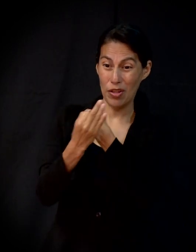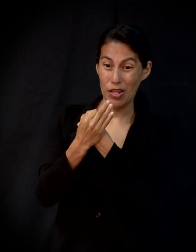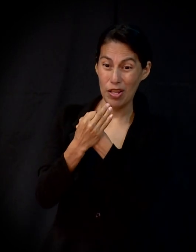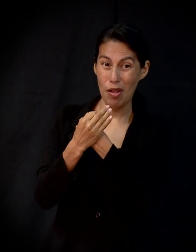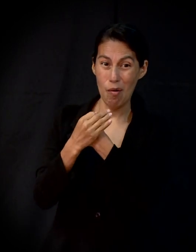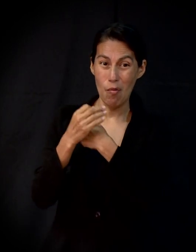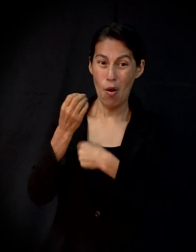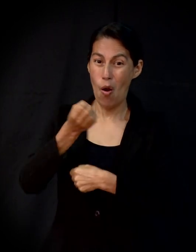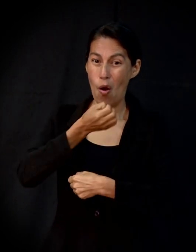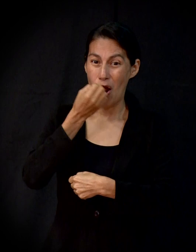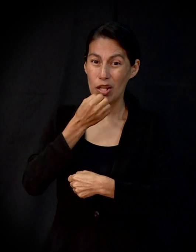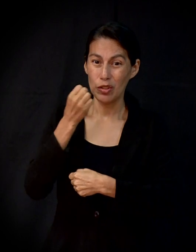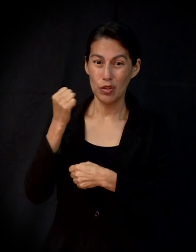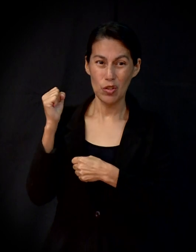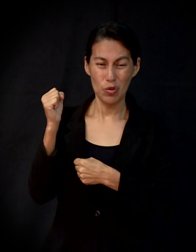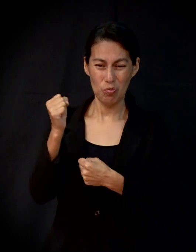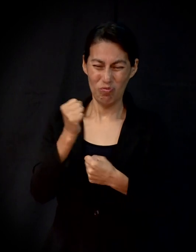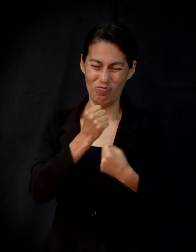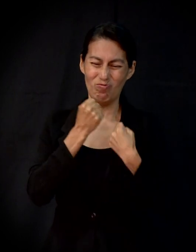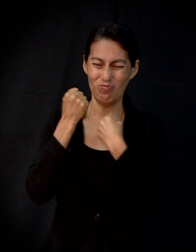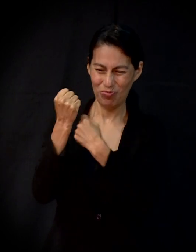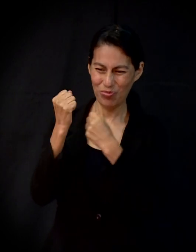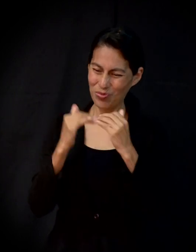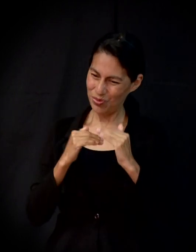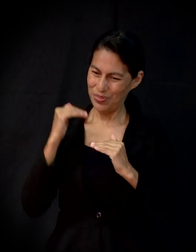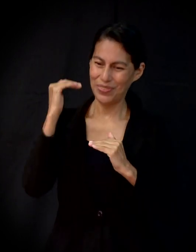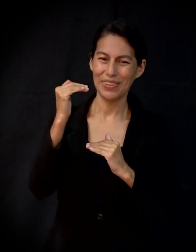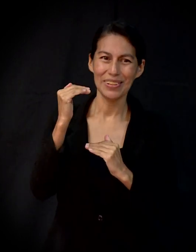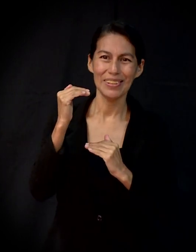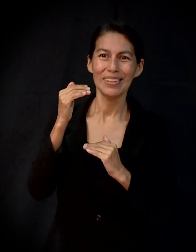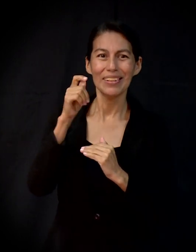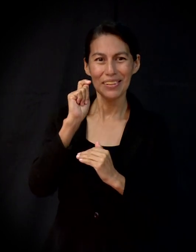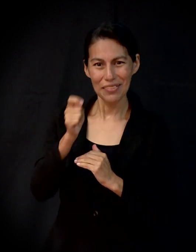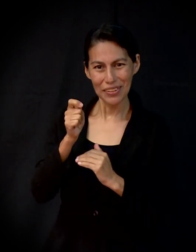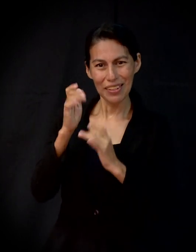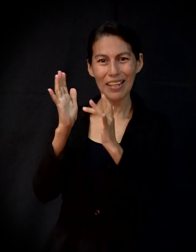superpoder de la oración, porque ese poder es